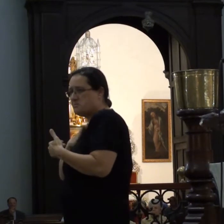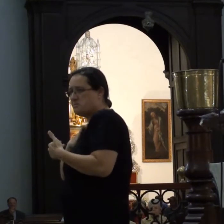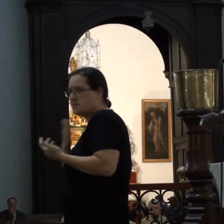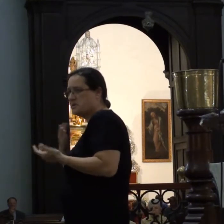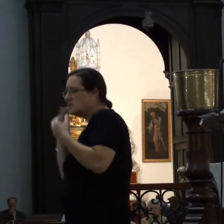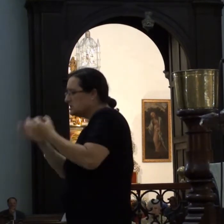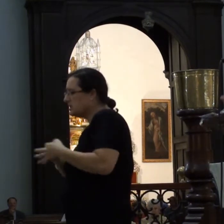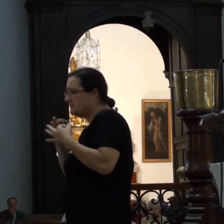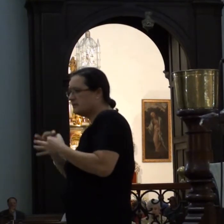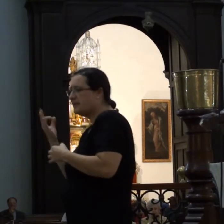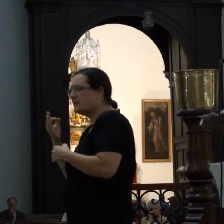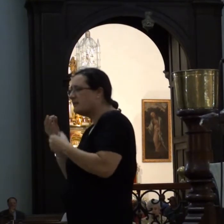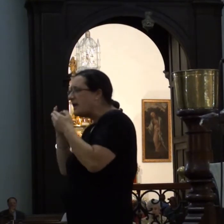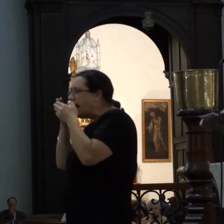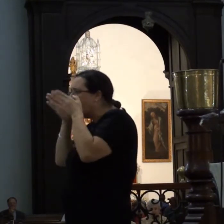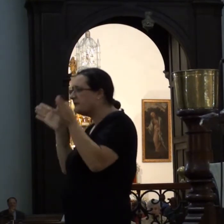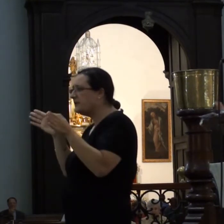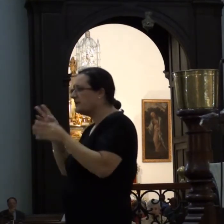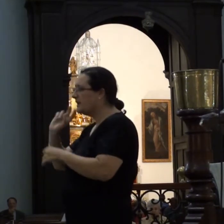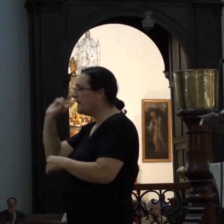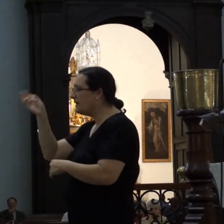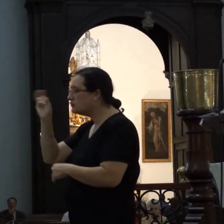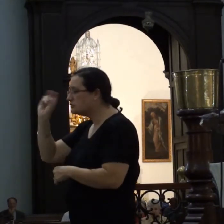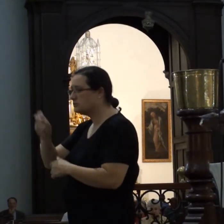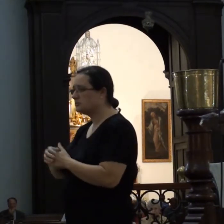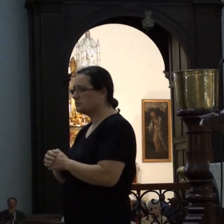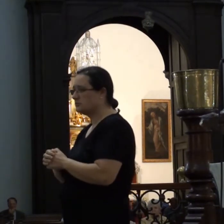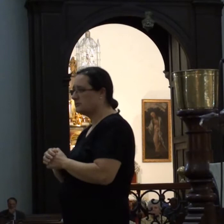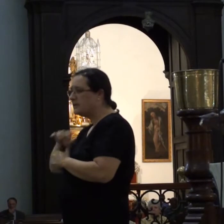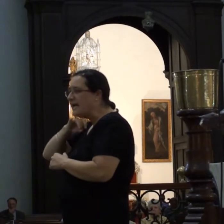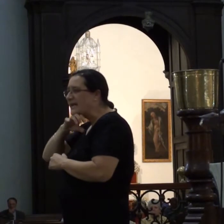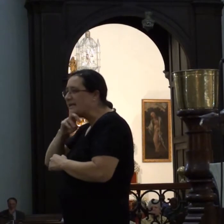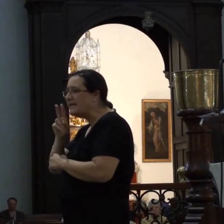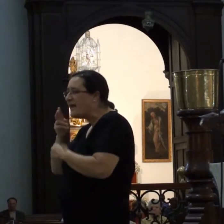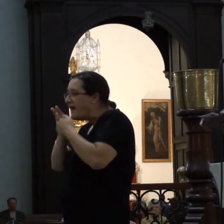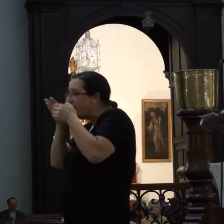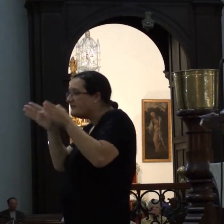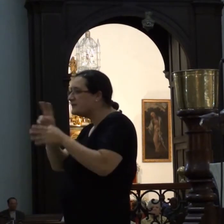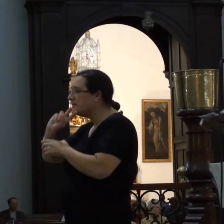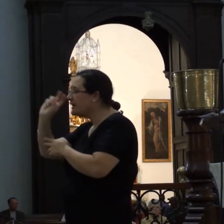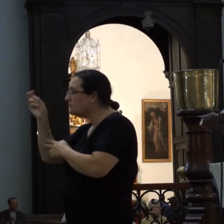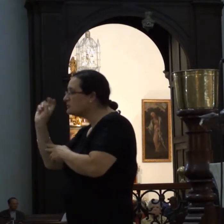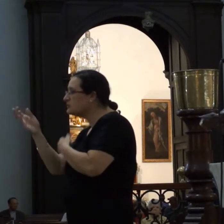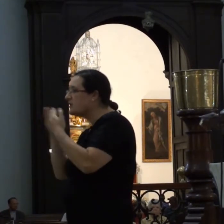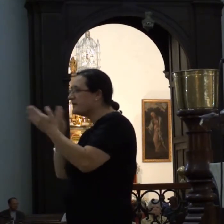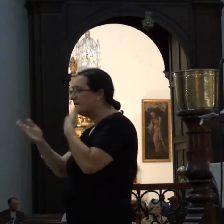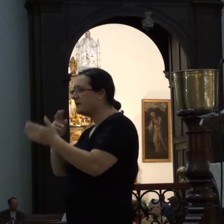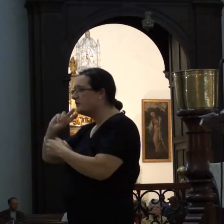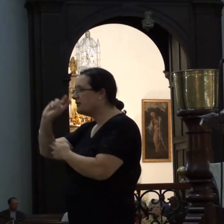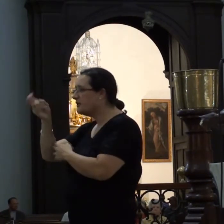abrirnos al tú de los ojos entusiasmado o en el sentido etimológico la palabra